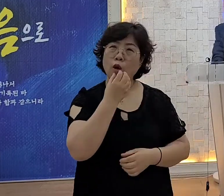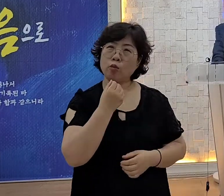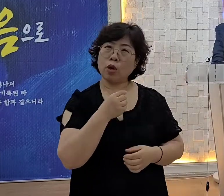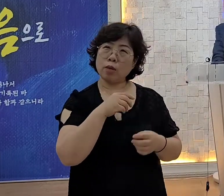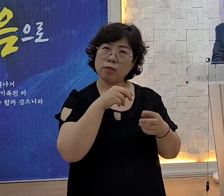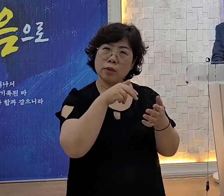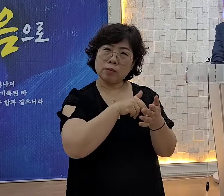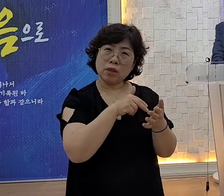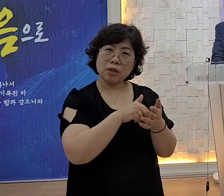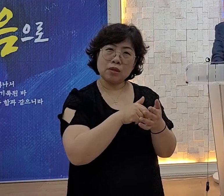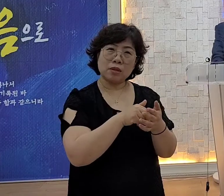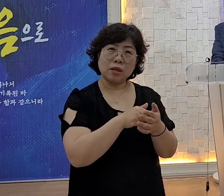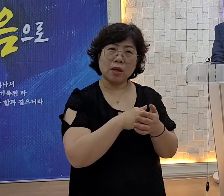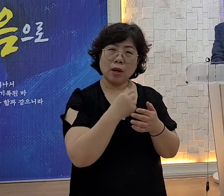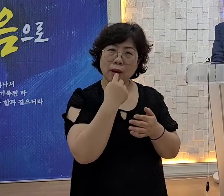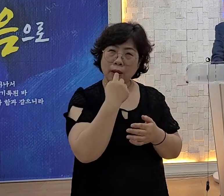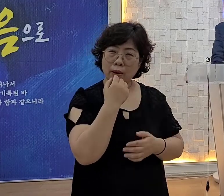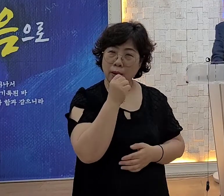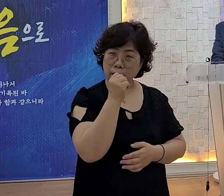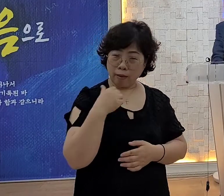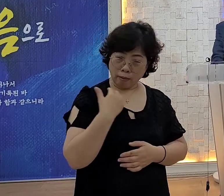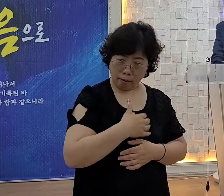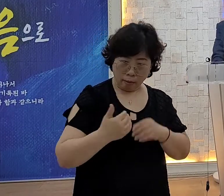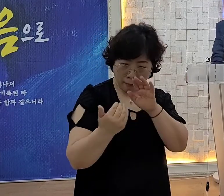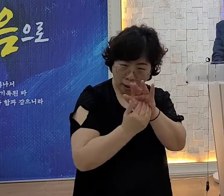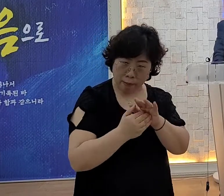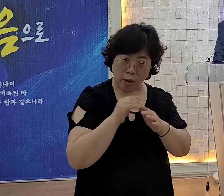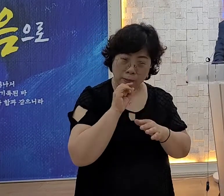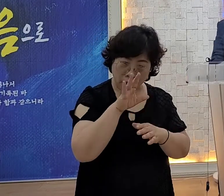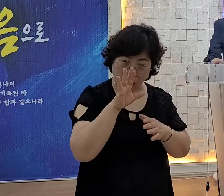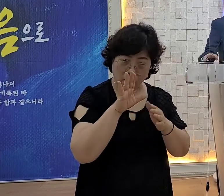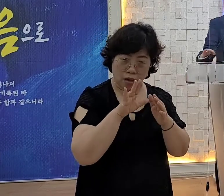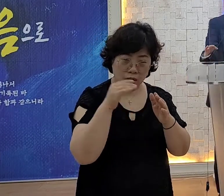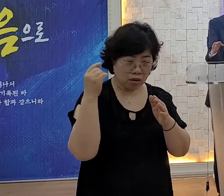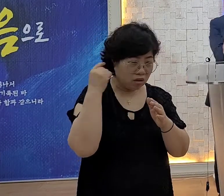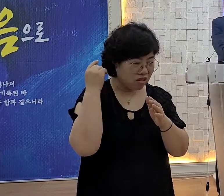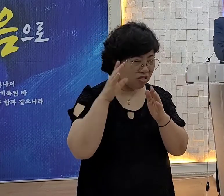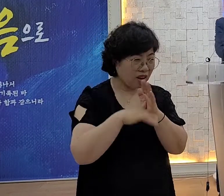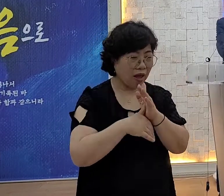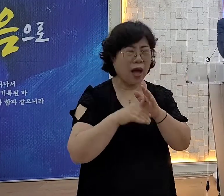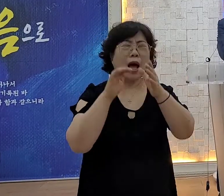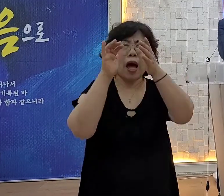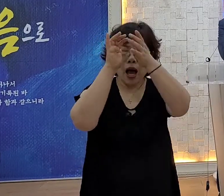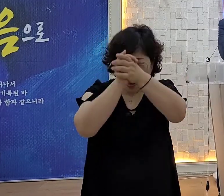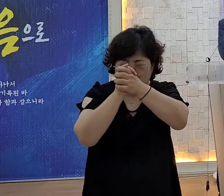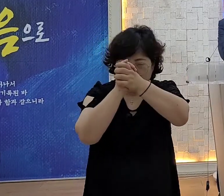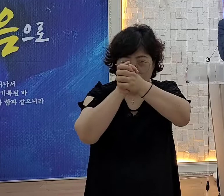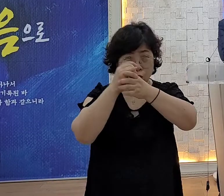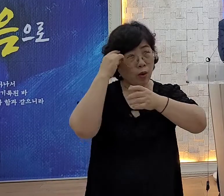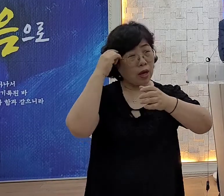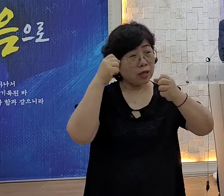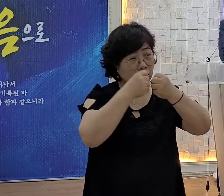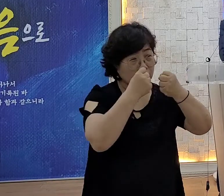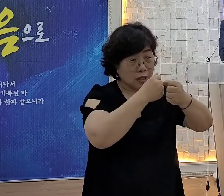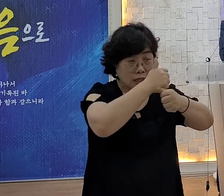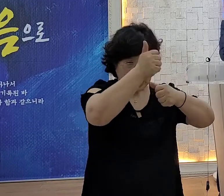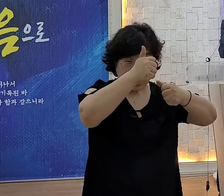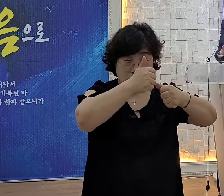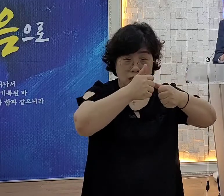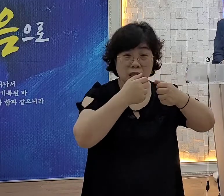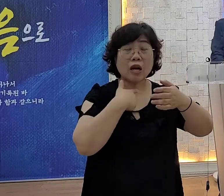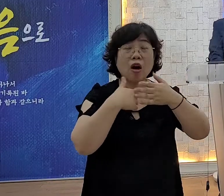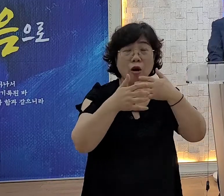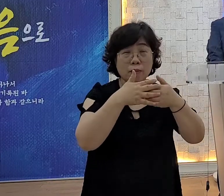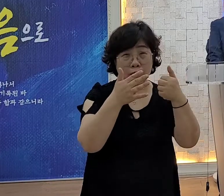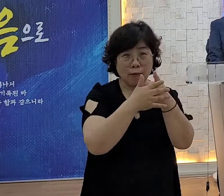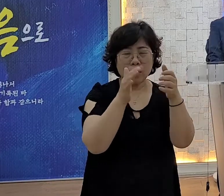때는 방금 14장에서 큰 승리를 싸워봤기 때문에 이거 하나님께서 나를 보호해 주신 거구나. 이게 동의가 되어서